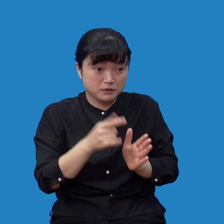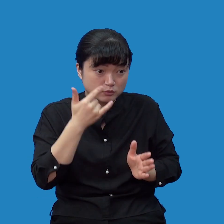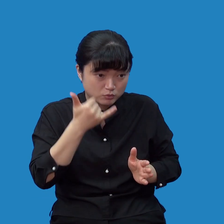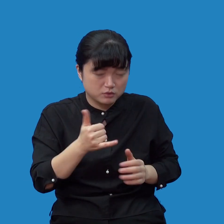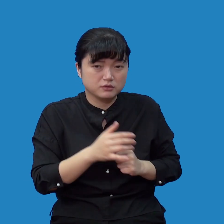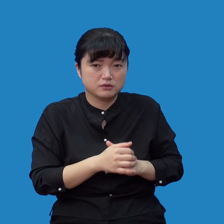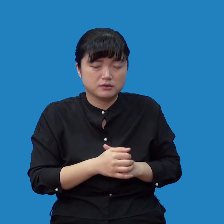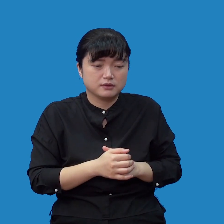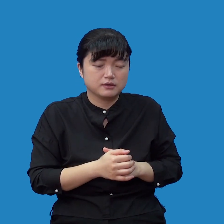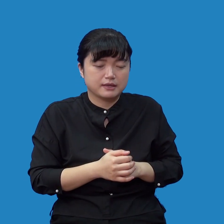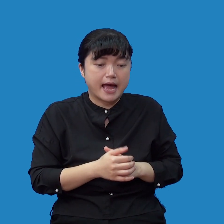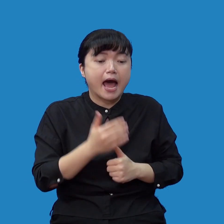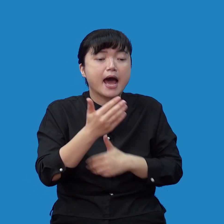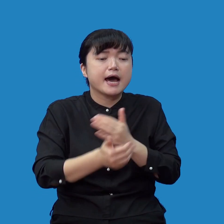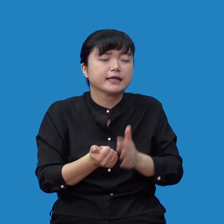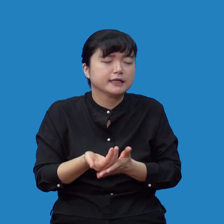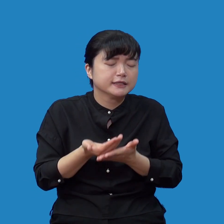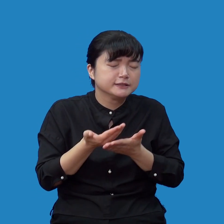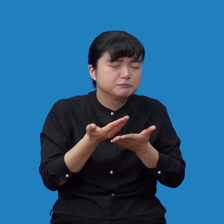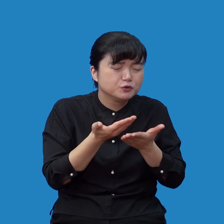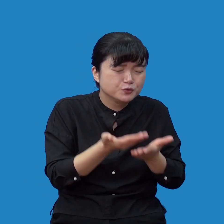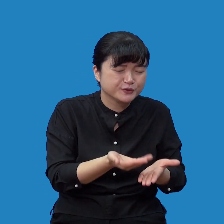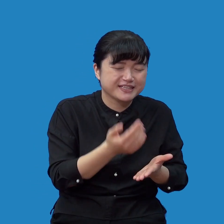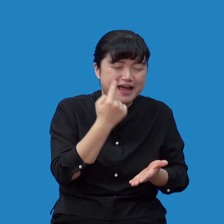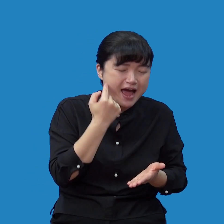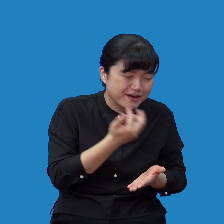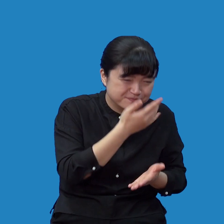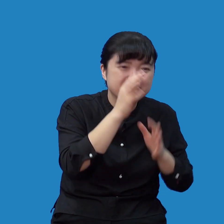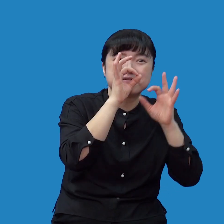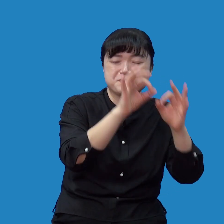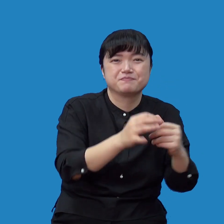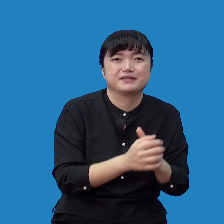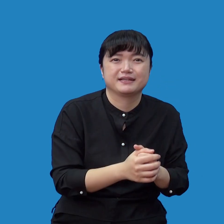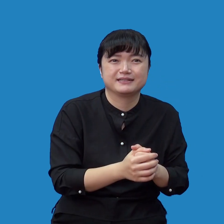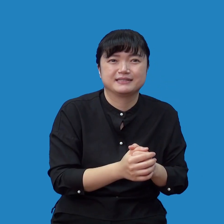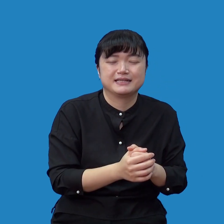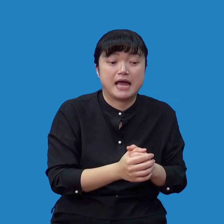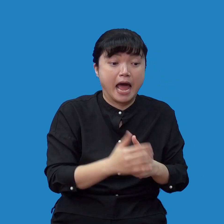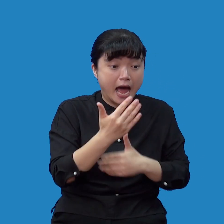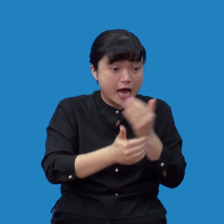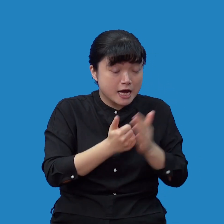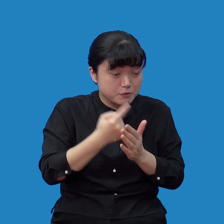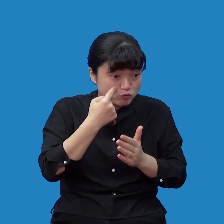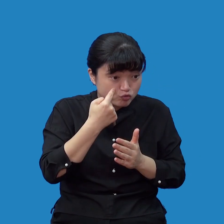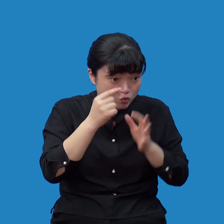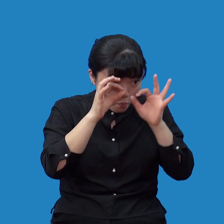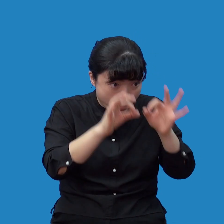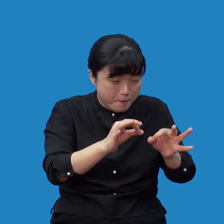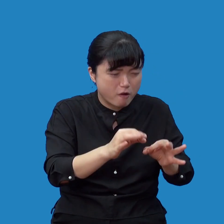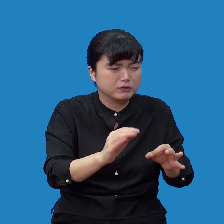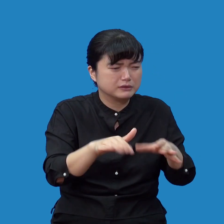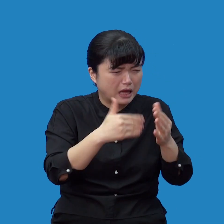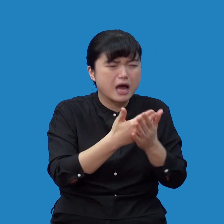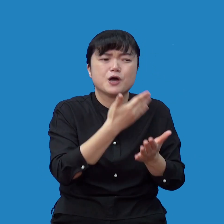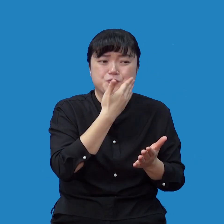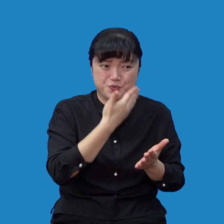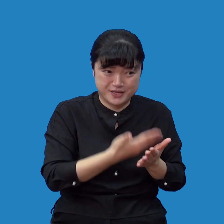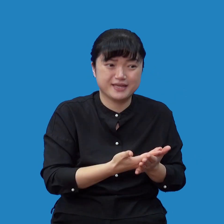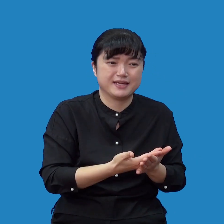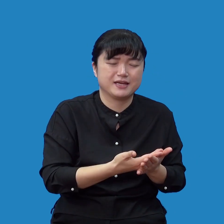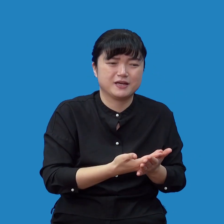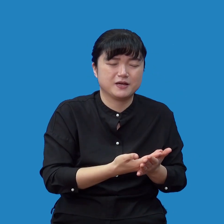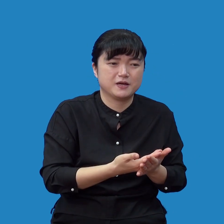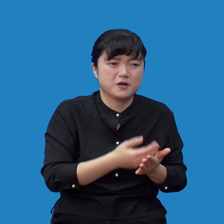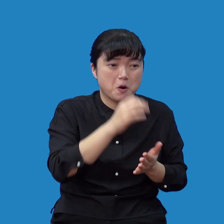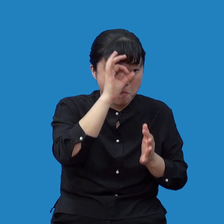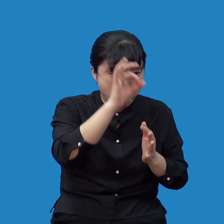안에 하나님이 부여하신 아름다움을 봅니다. 하나님의 눈으로 보면 모든 아이가 다 귀하고 아름답고